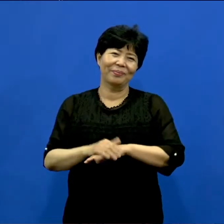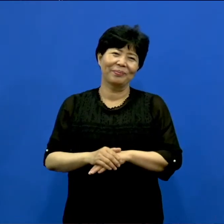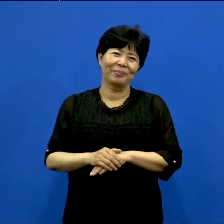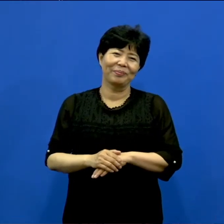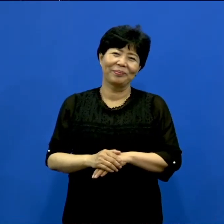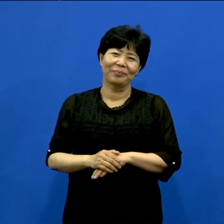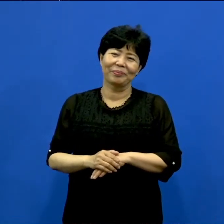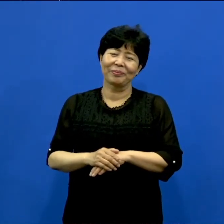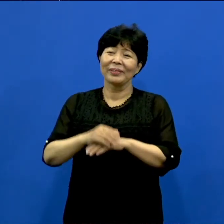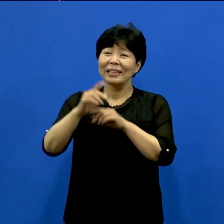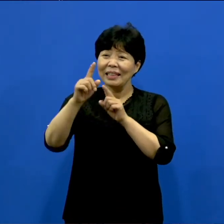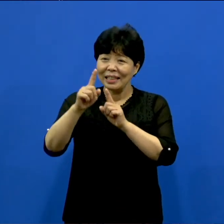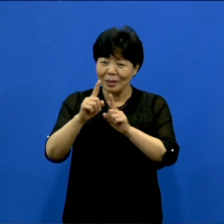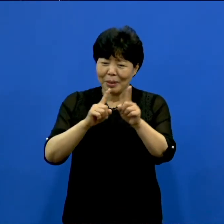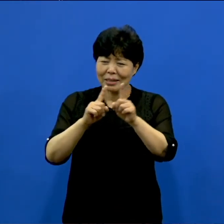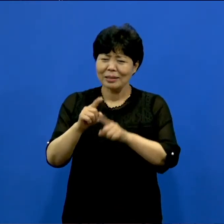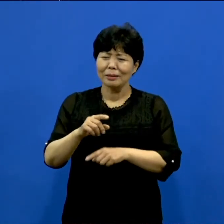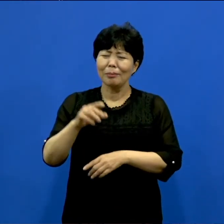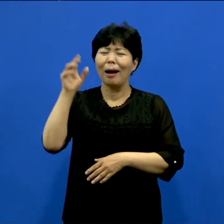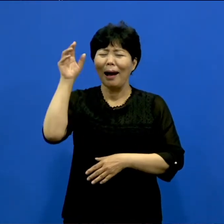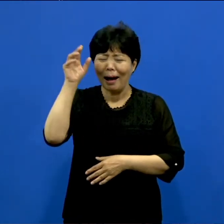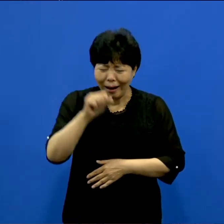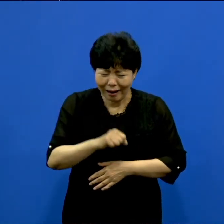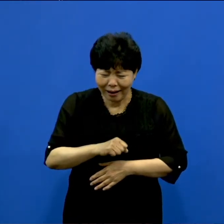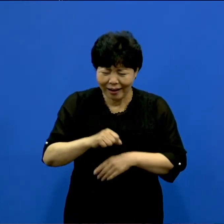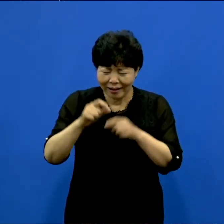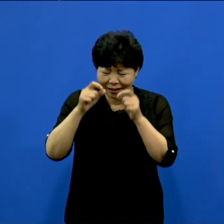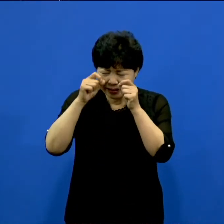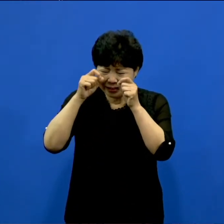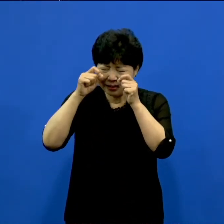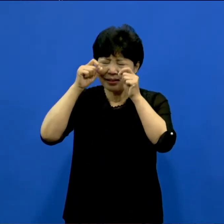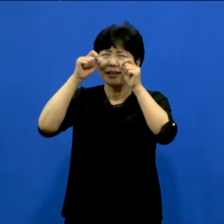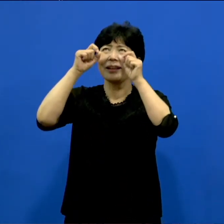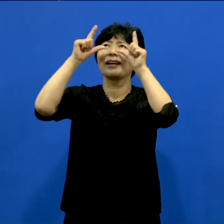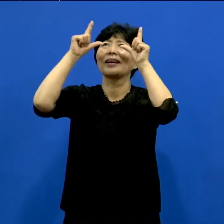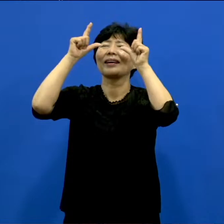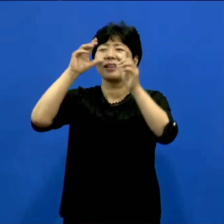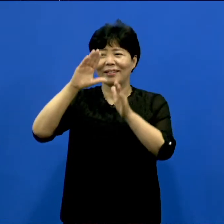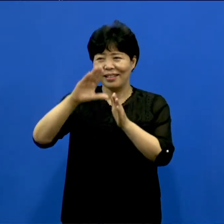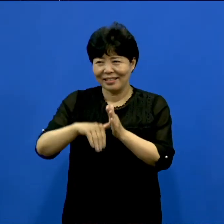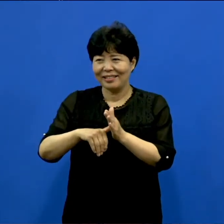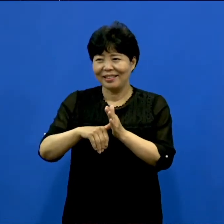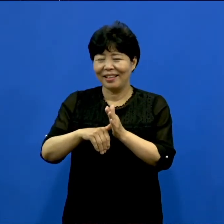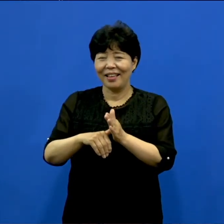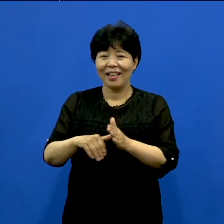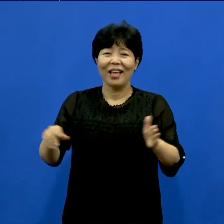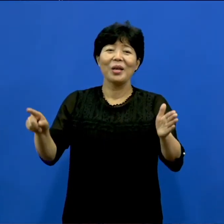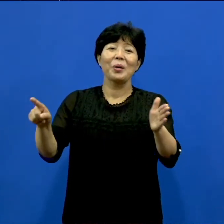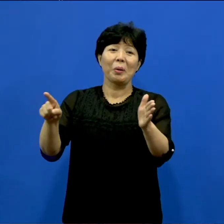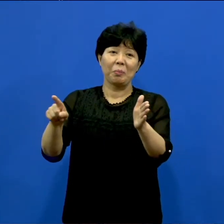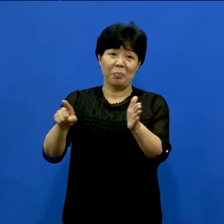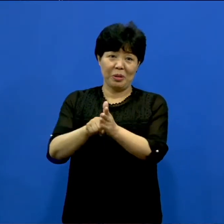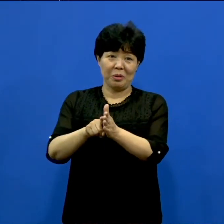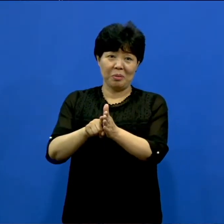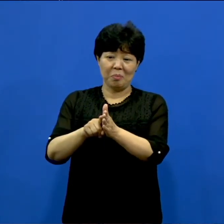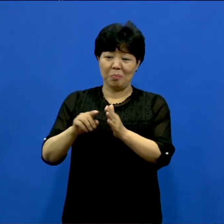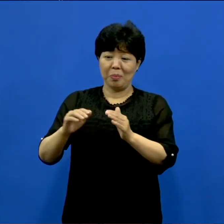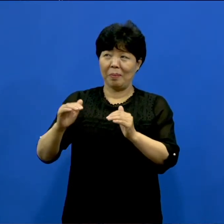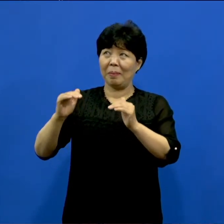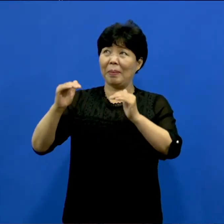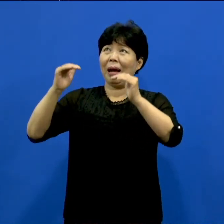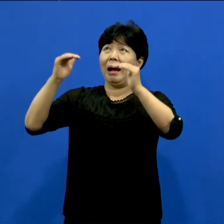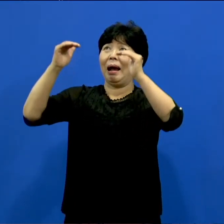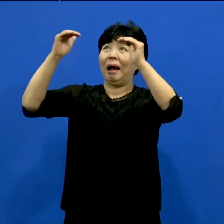아, 이 말씀이 그 말씀이었구나. 이게 깨달아질 때 그것이 내 믿음의 실력이 되고